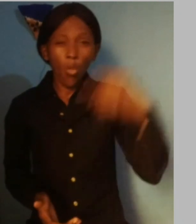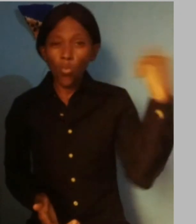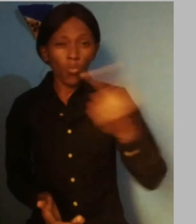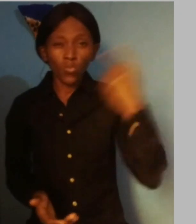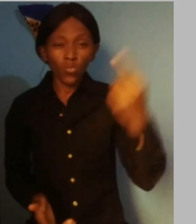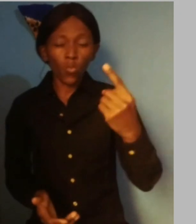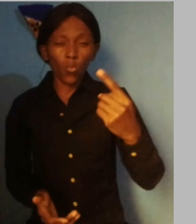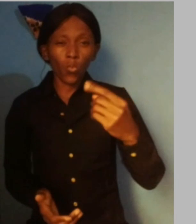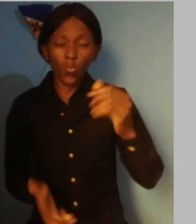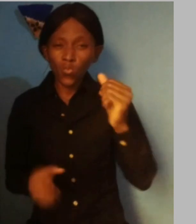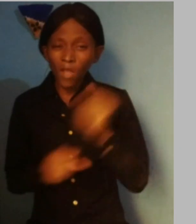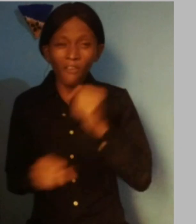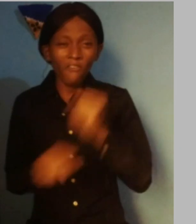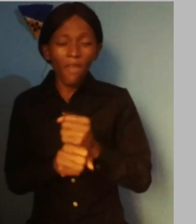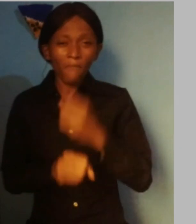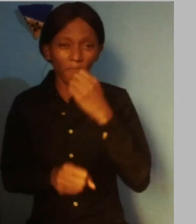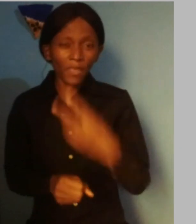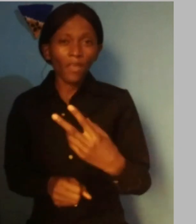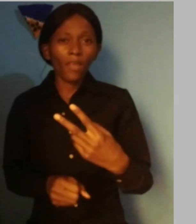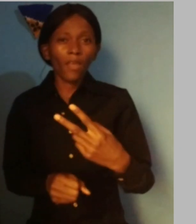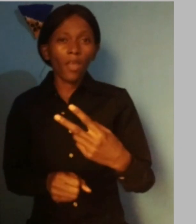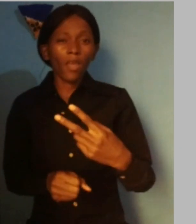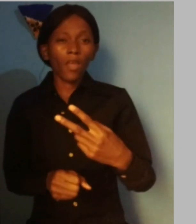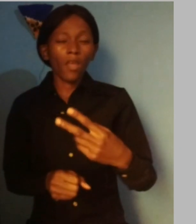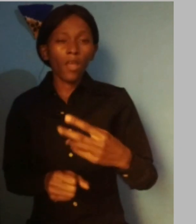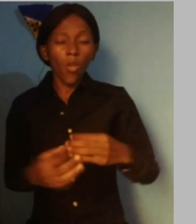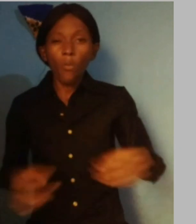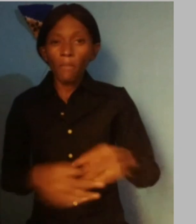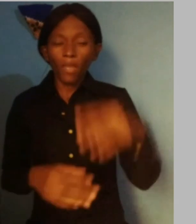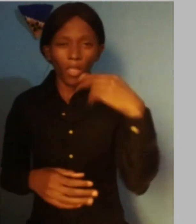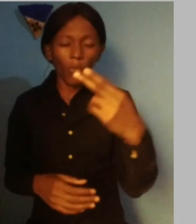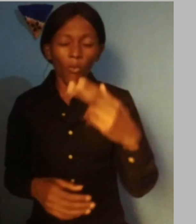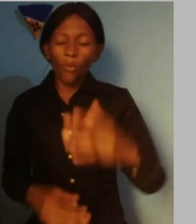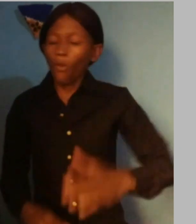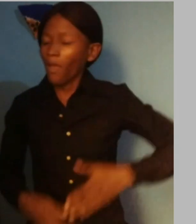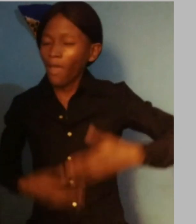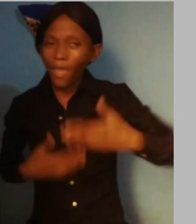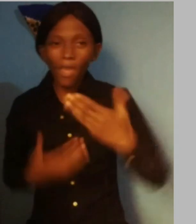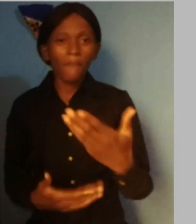de bon citoyen. Aime ton pays.